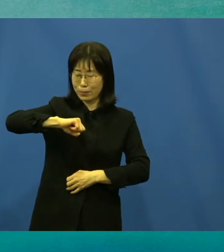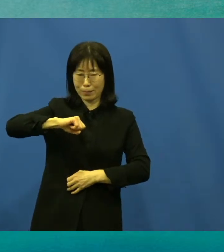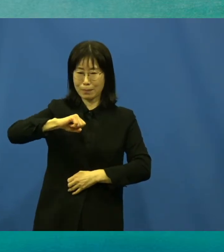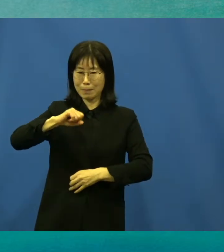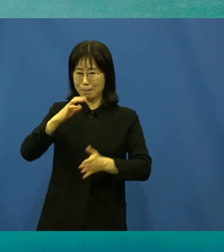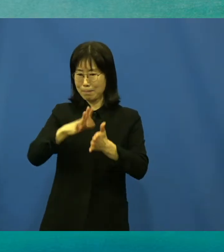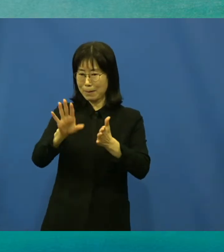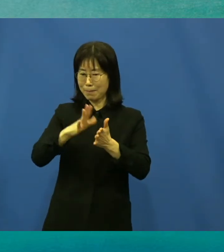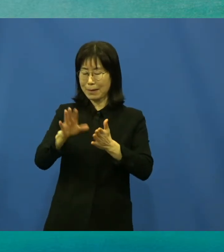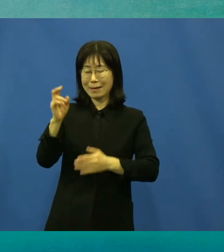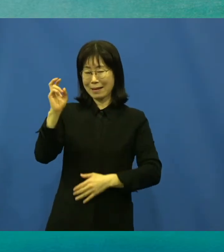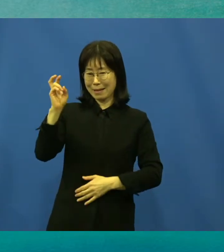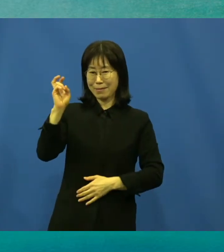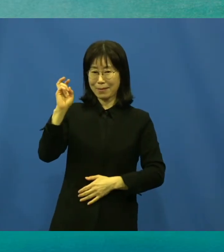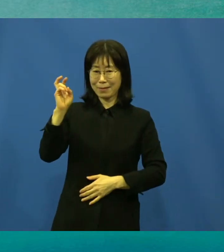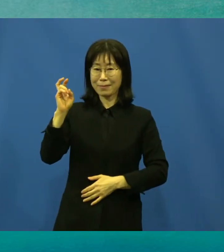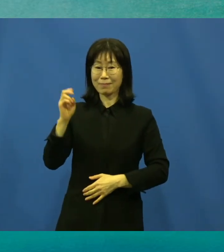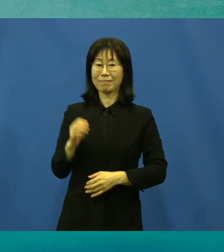하나님의 은혜는